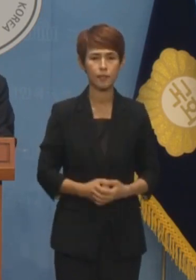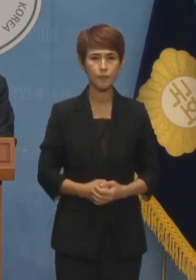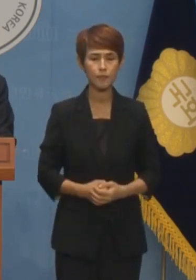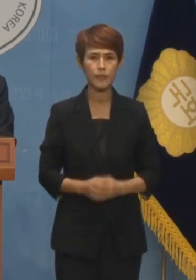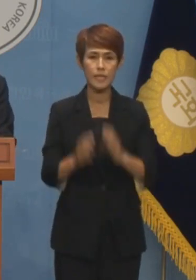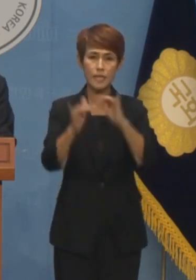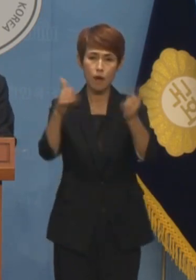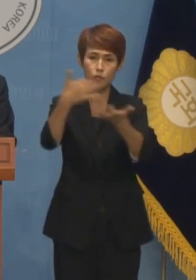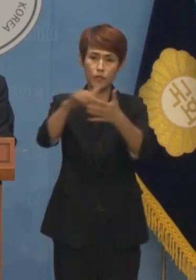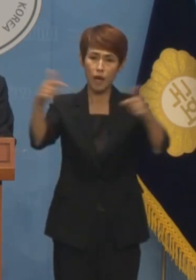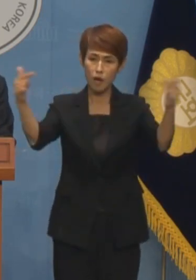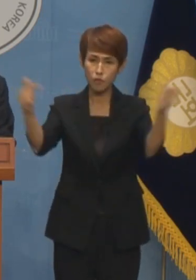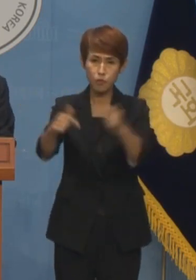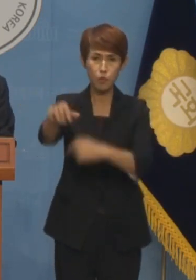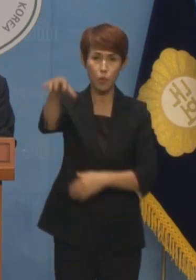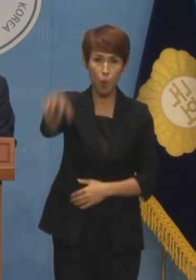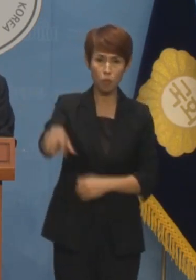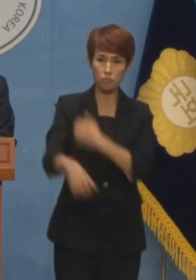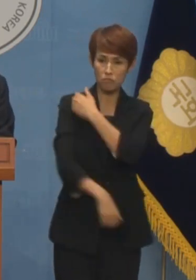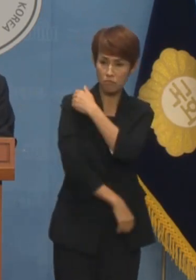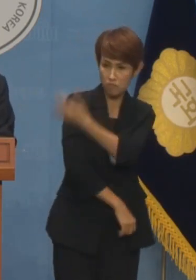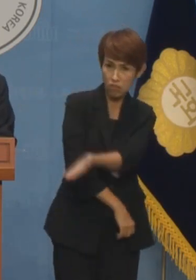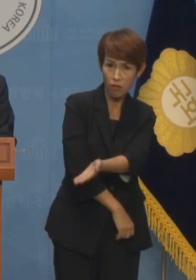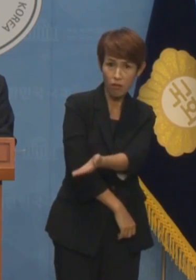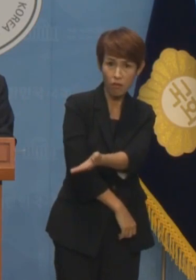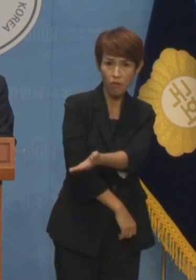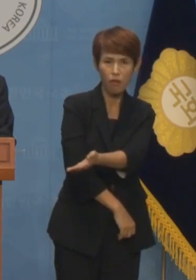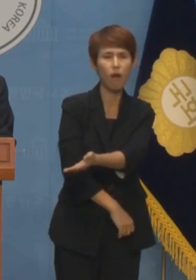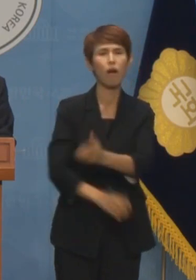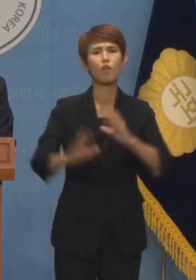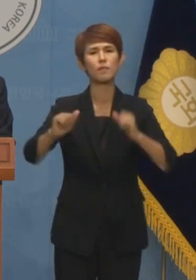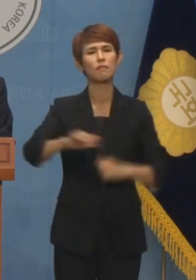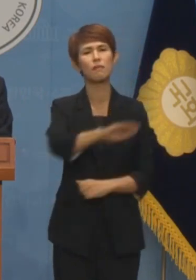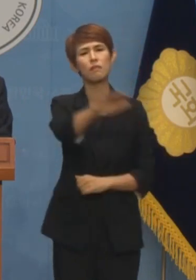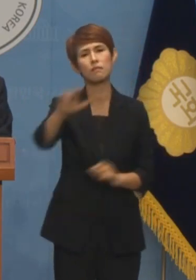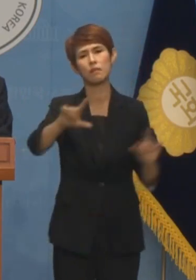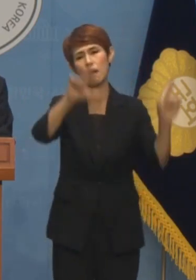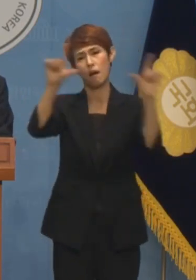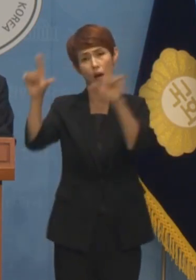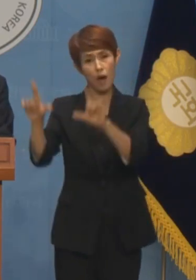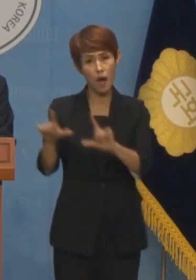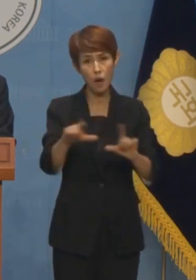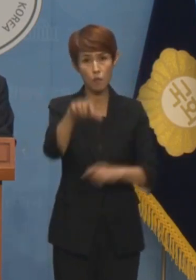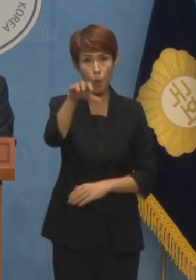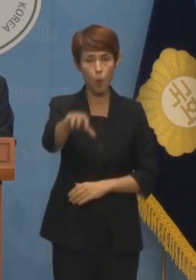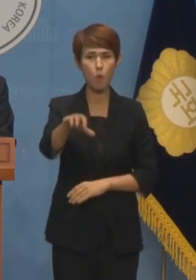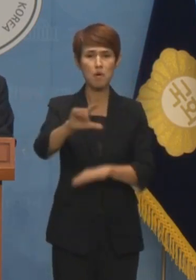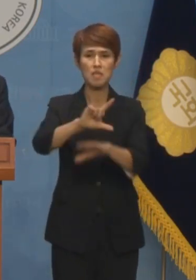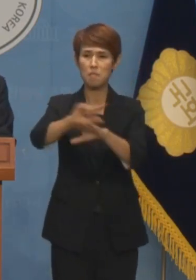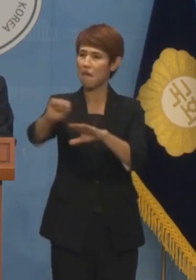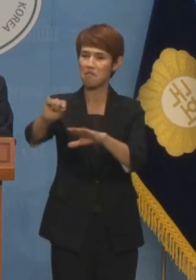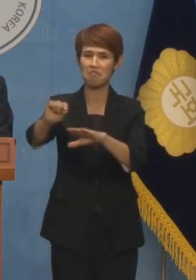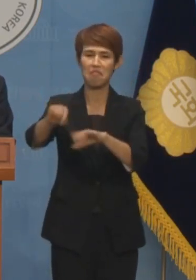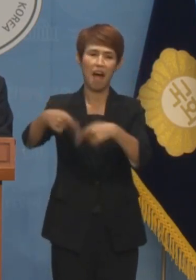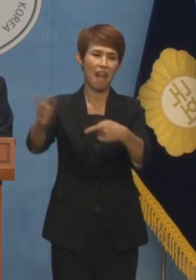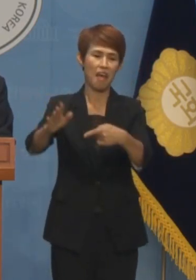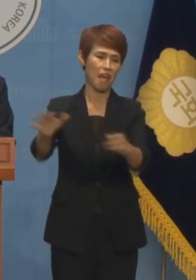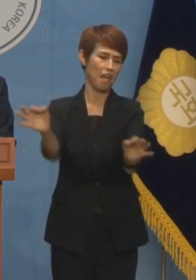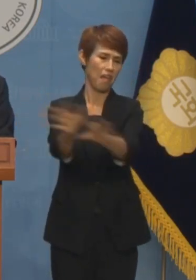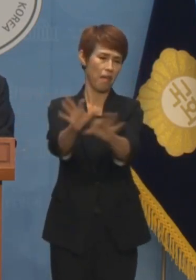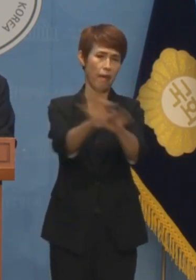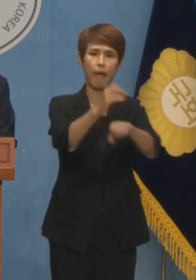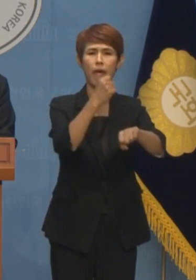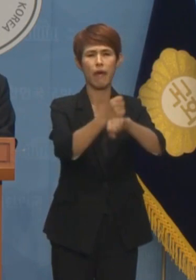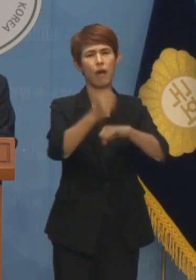인구 감소 지역은 이대로 방치한다면 많은 국민들의 삶의 터전인 지방의 소멸을 막지 못할